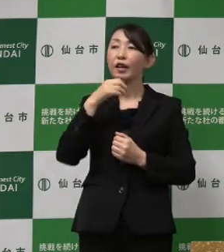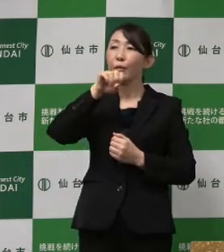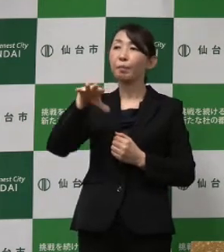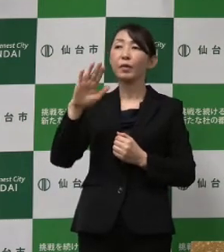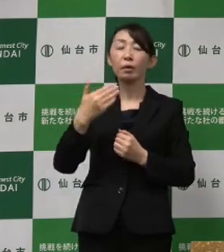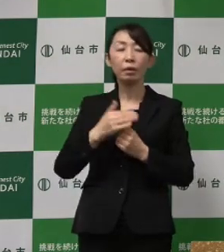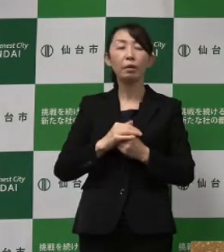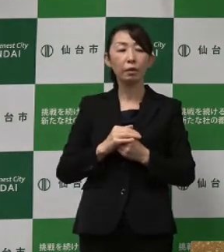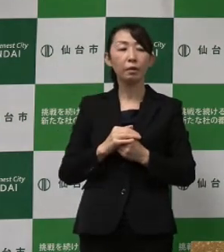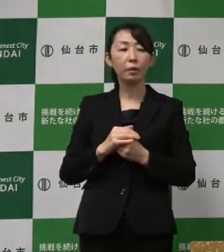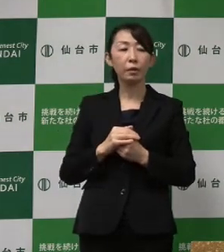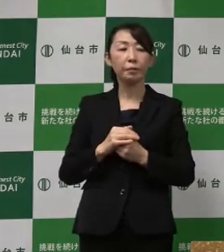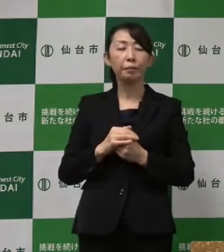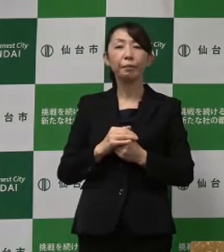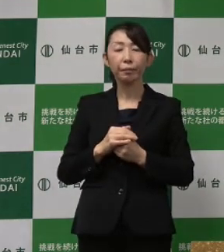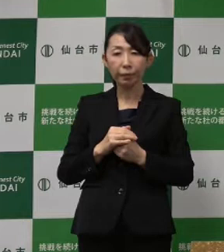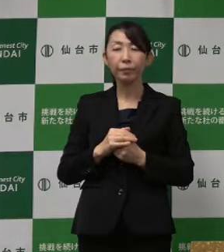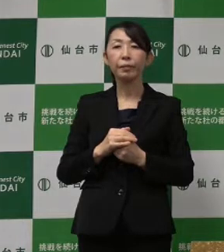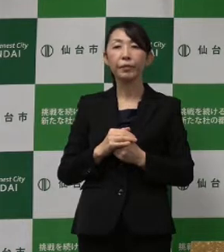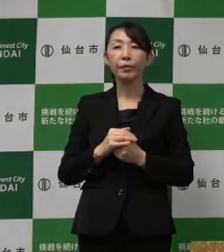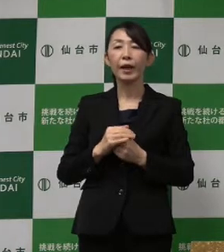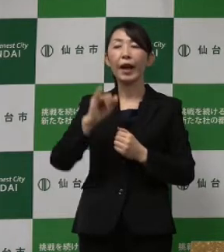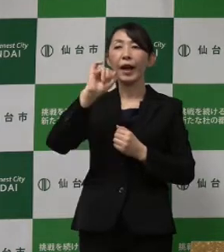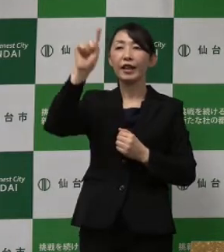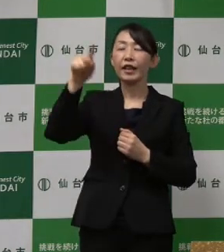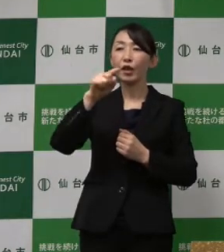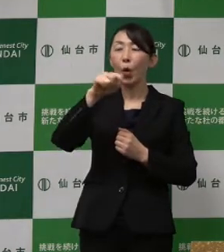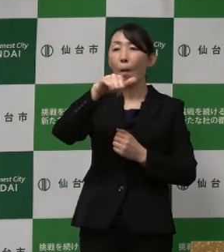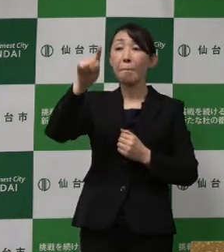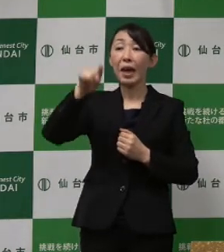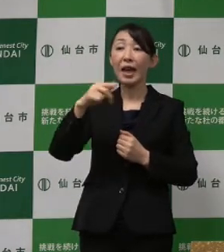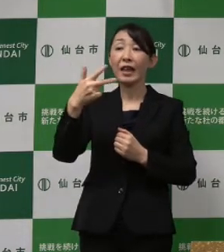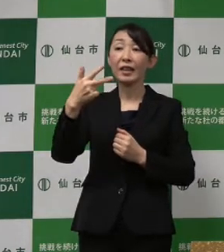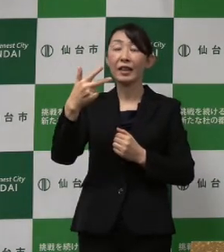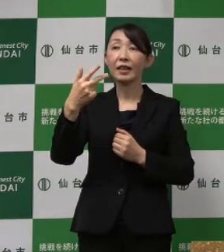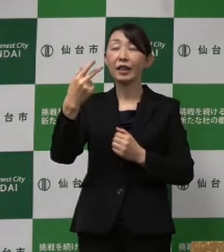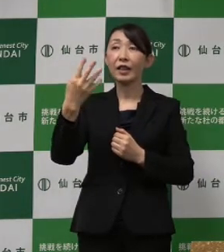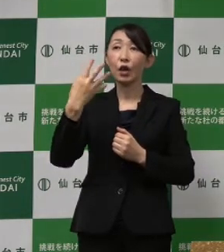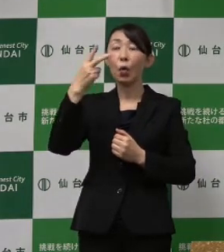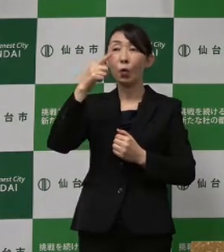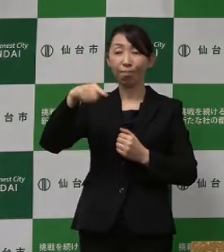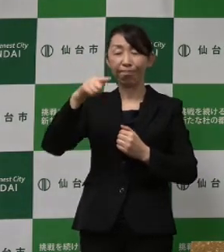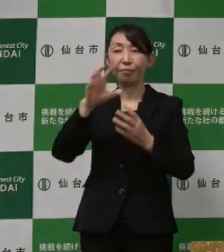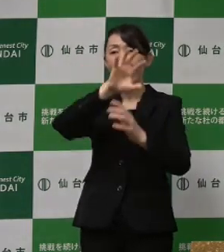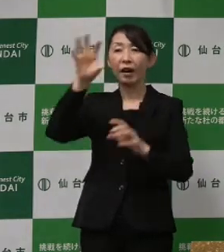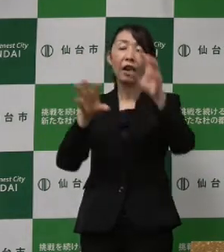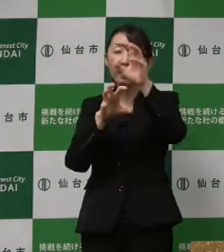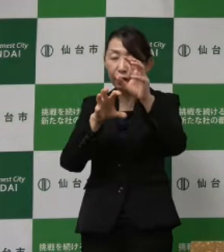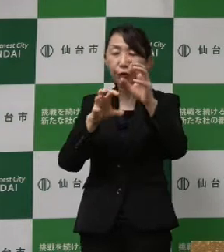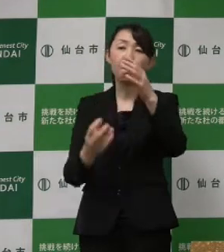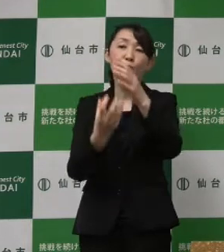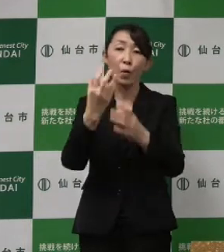ども、イノベーションを生み出す都市ということもございますし、防災環境都市ということもござい